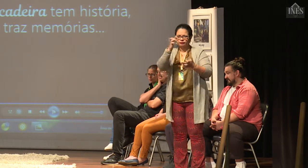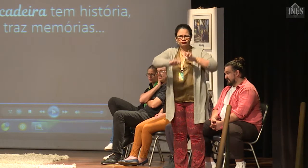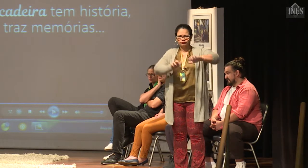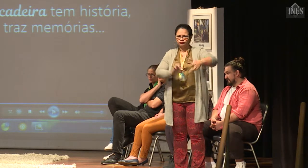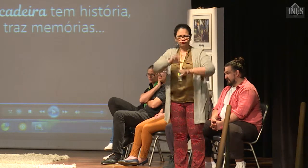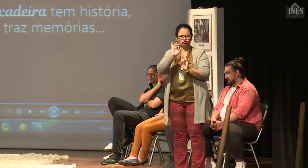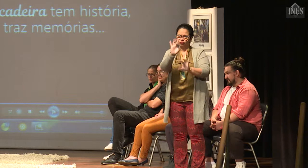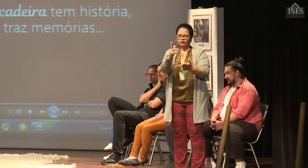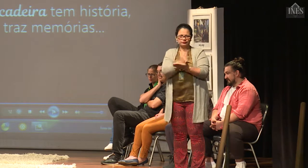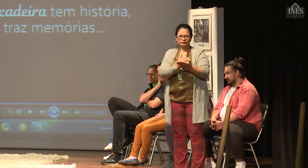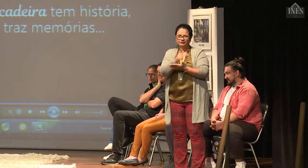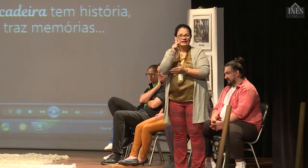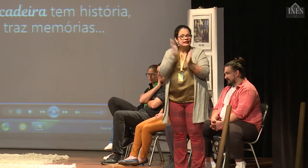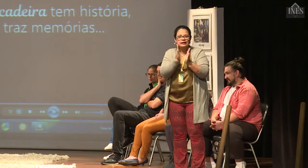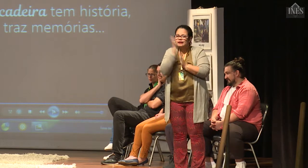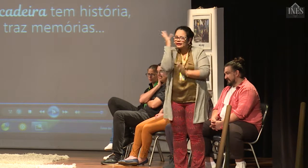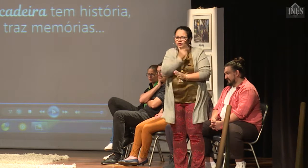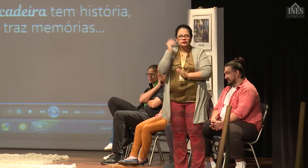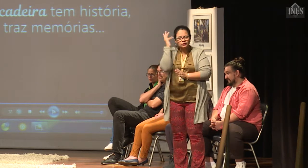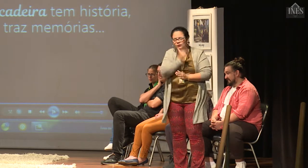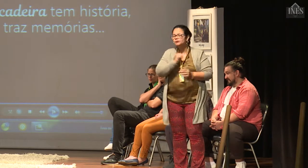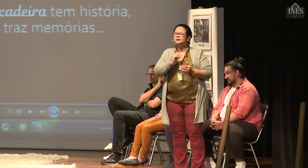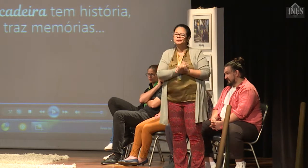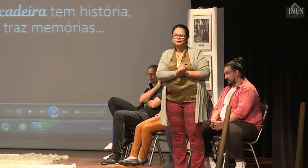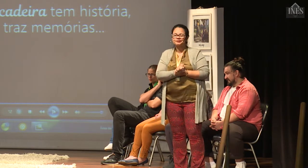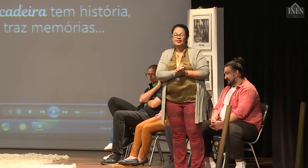E eu sempre desenhei, sempre com essa configuração. Eu tinha várias